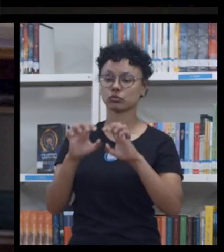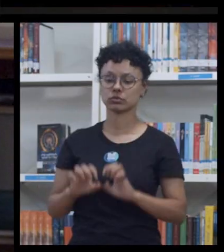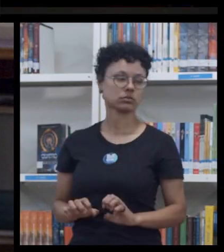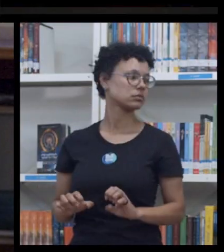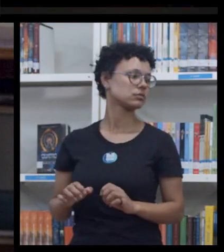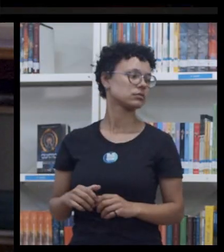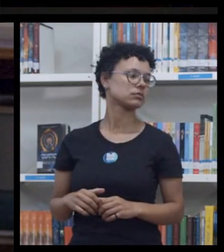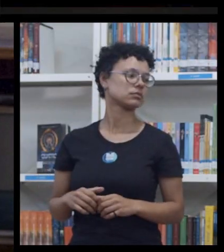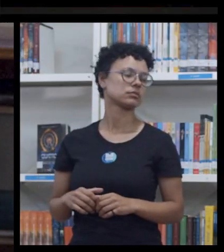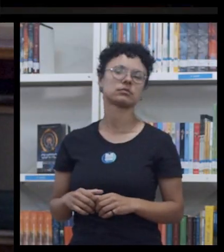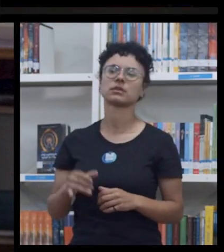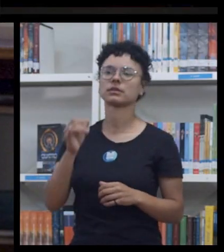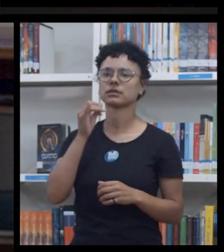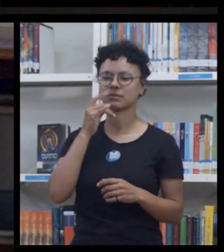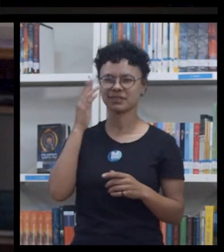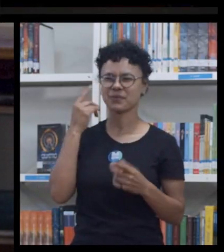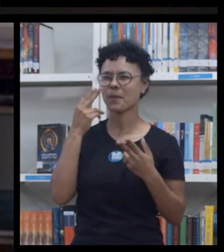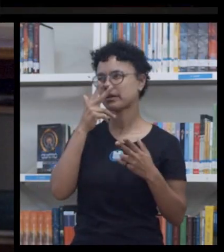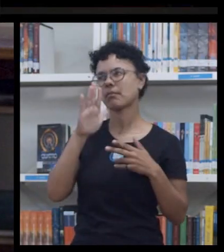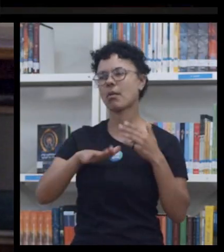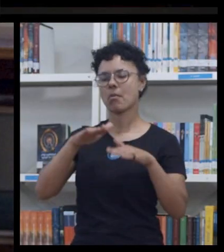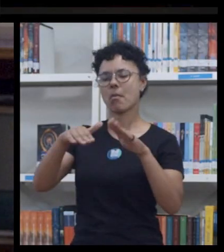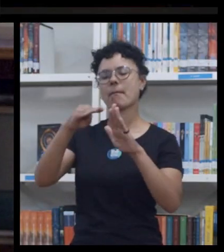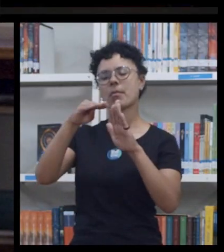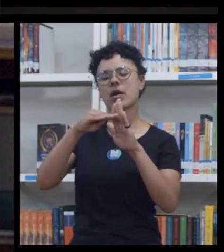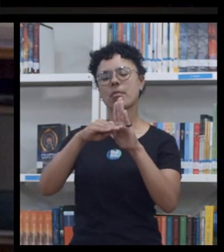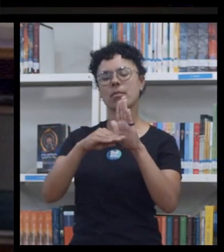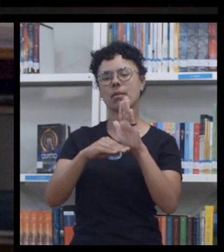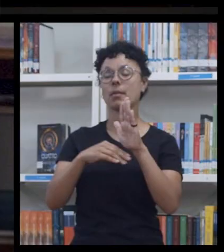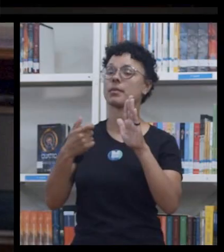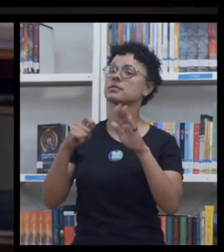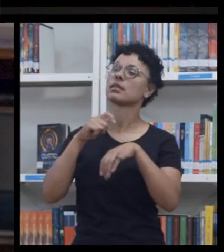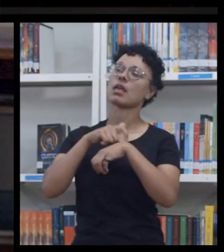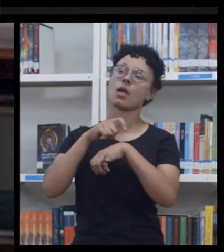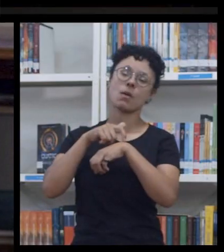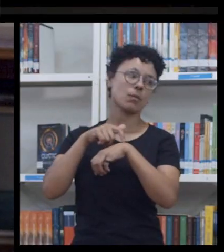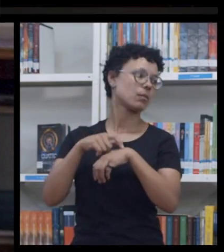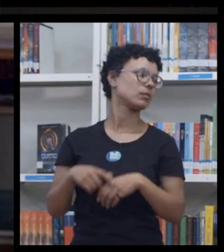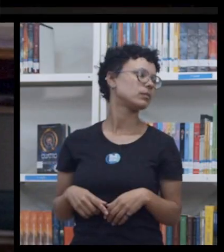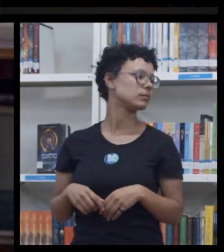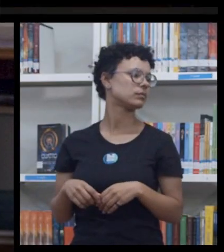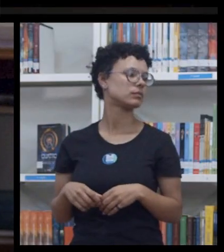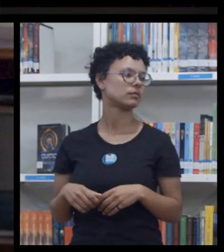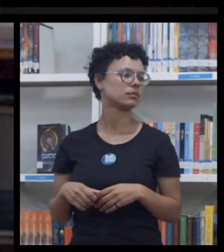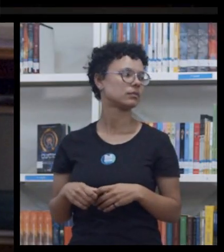história. Entendeu como é passo a passo? E isso precisa de tempo.